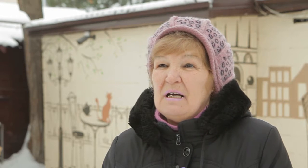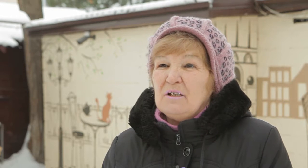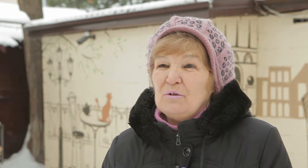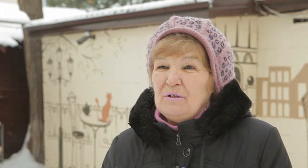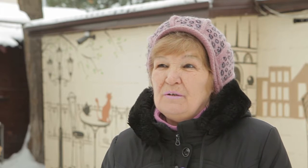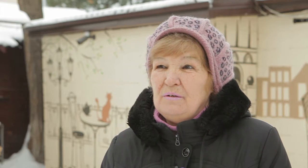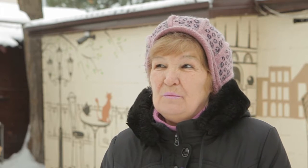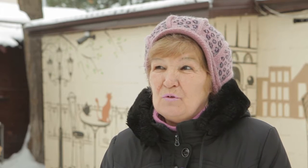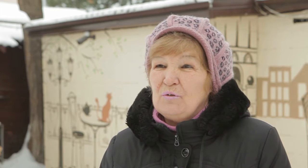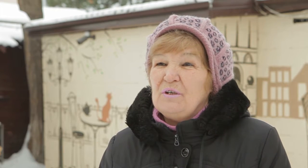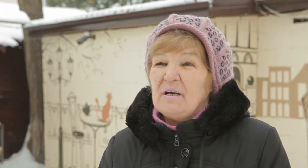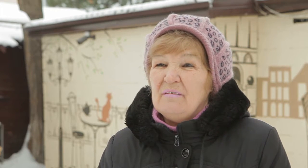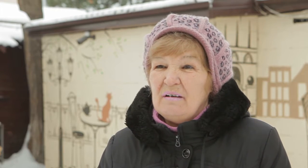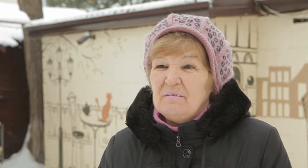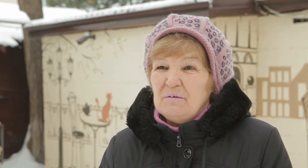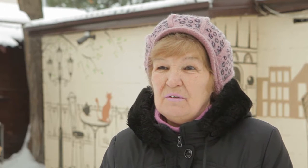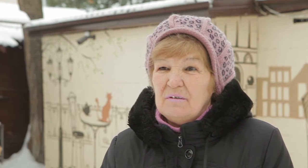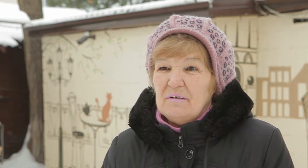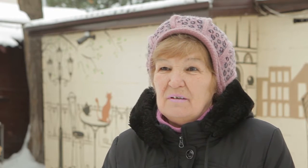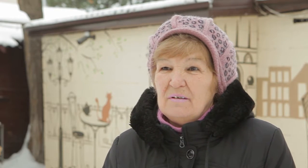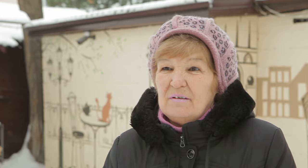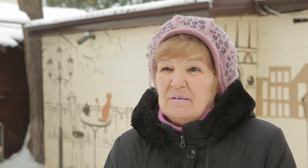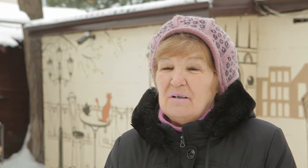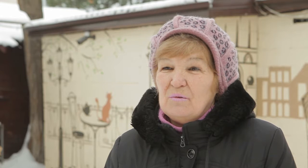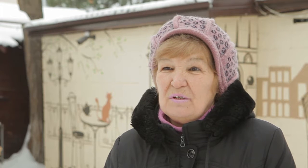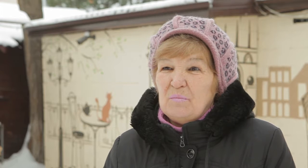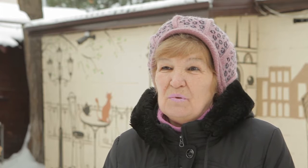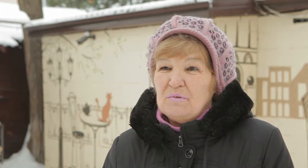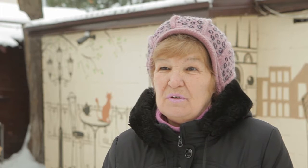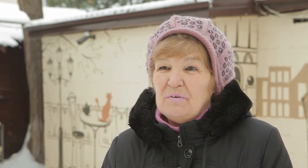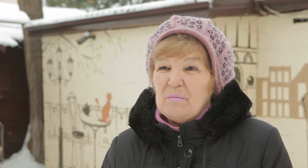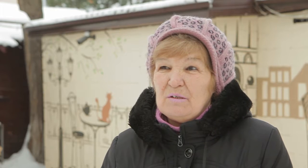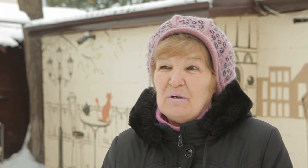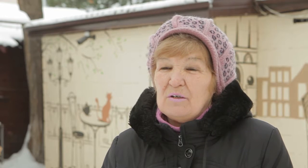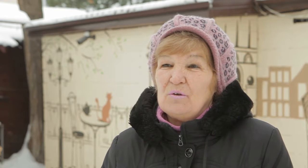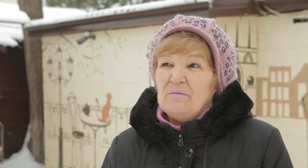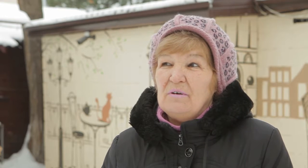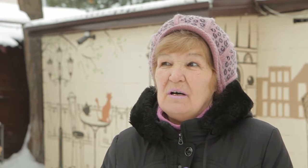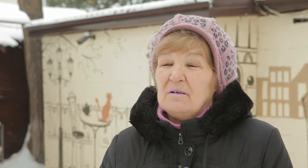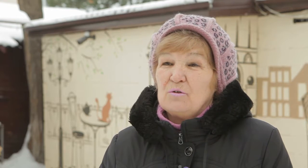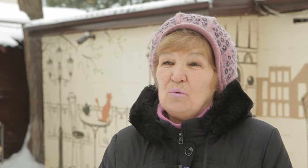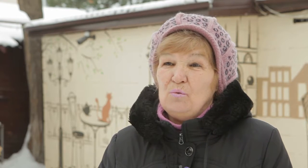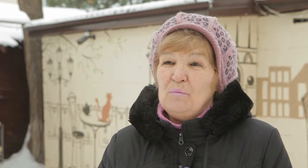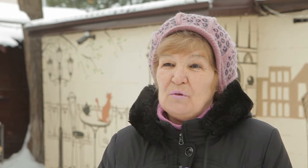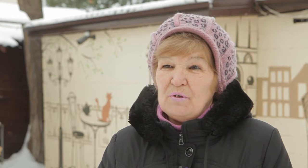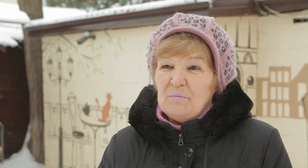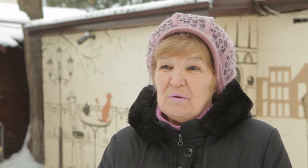что им что-то не договаривают. Не доносят полностью информацию, а только что удобно, то им